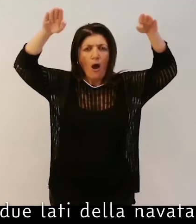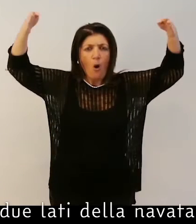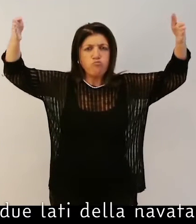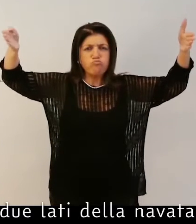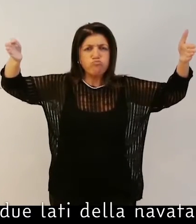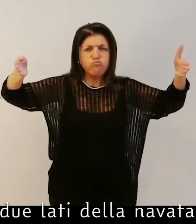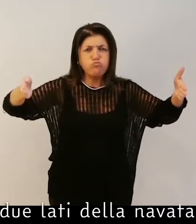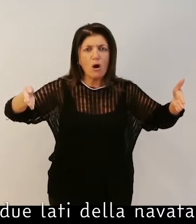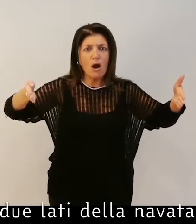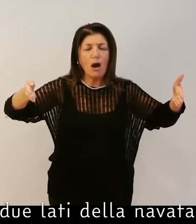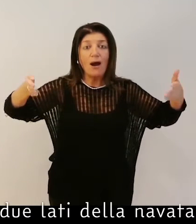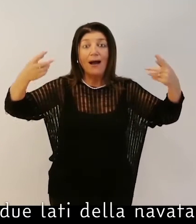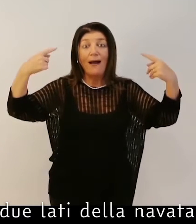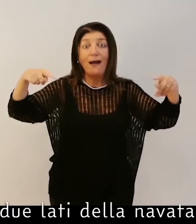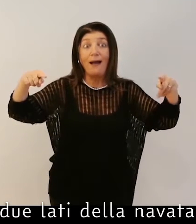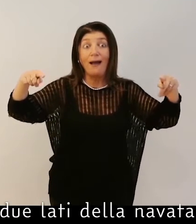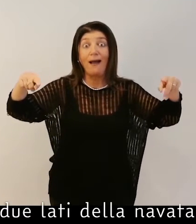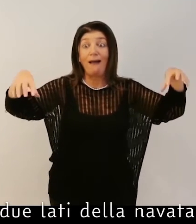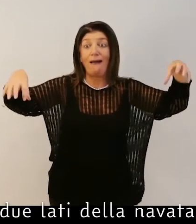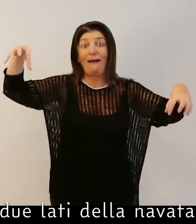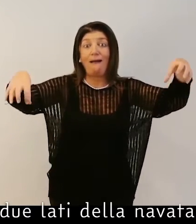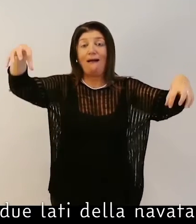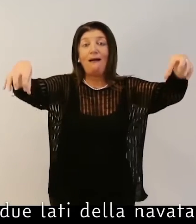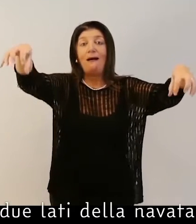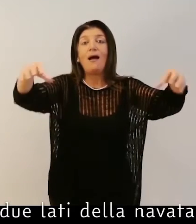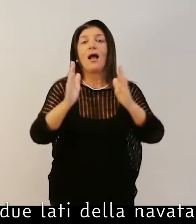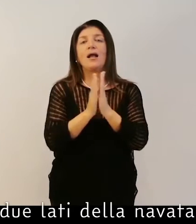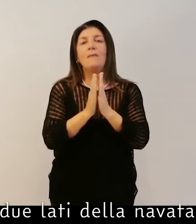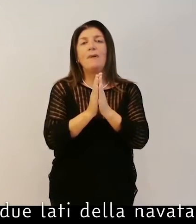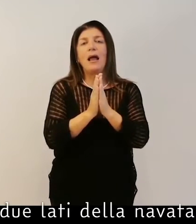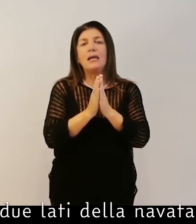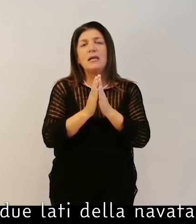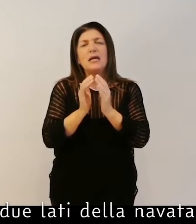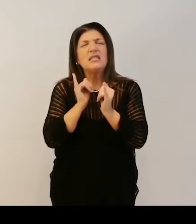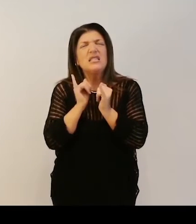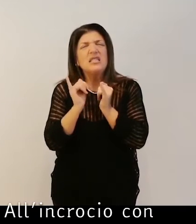Sui due lati della navata si aprono cappelle poco profonde.